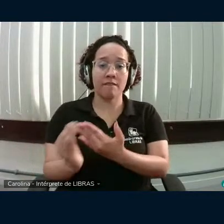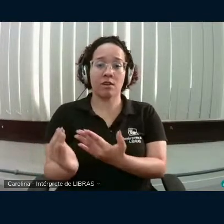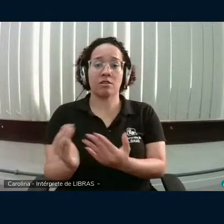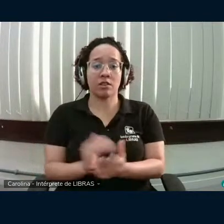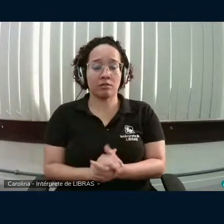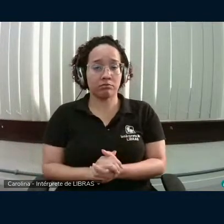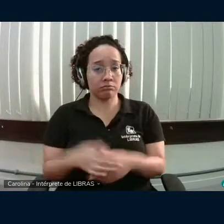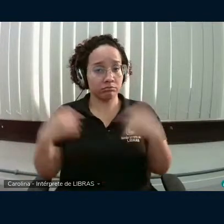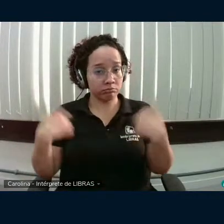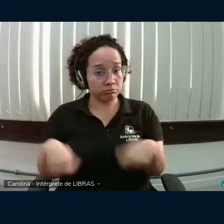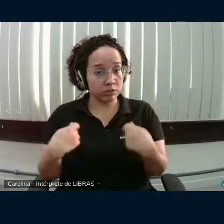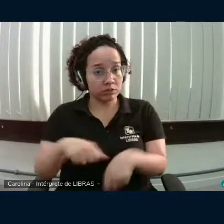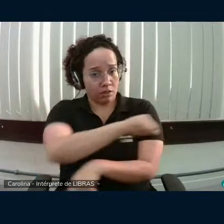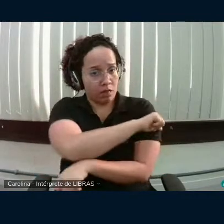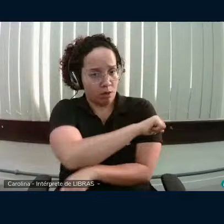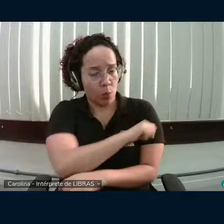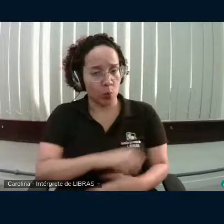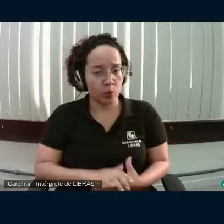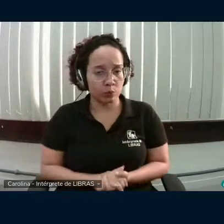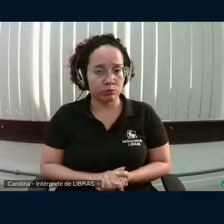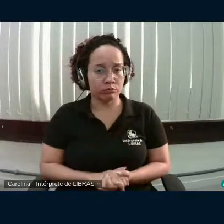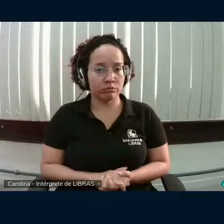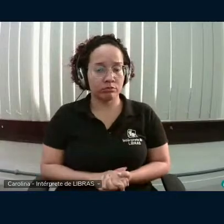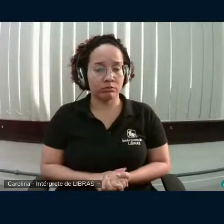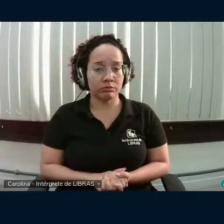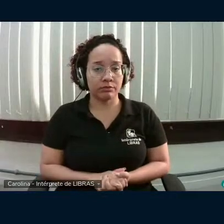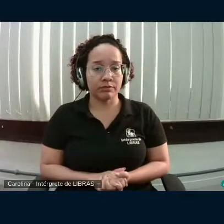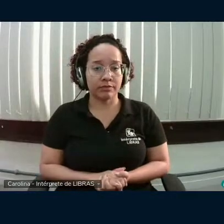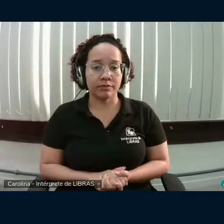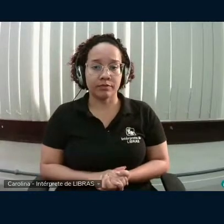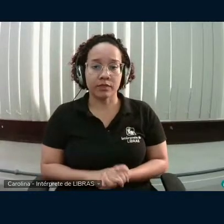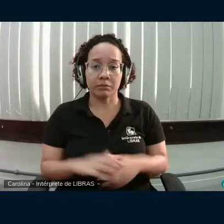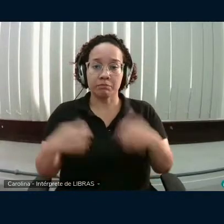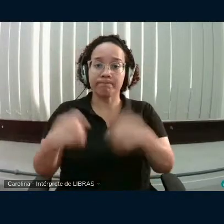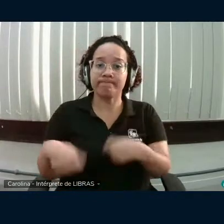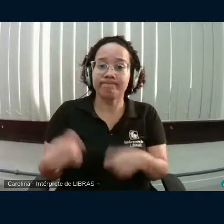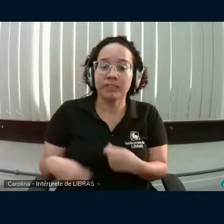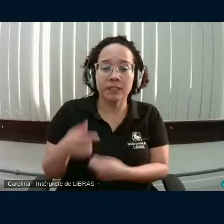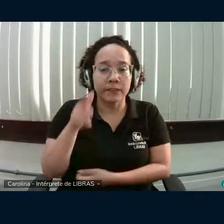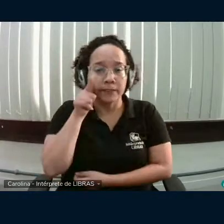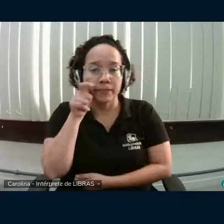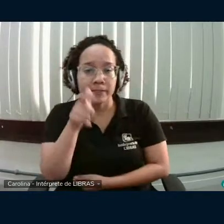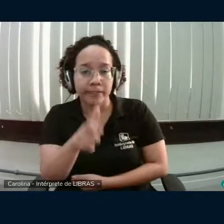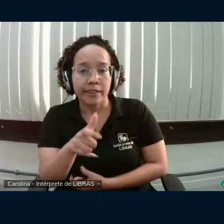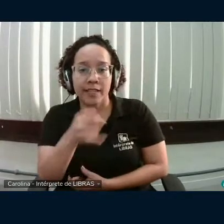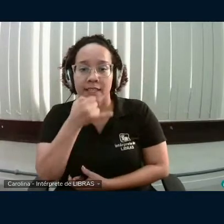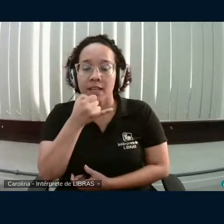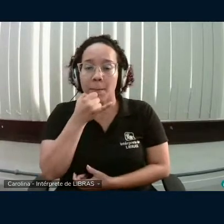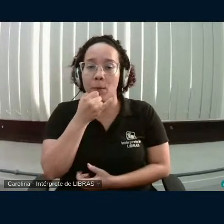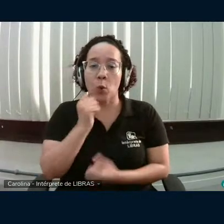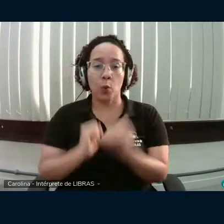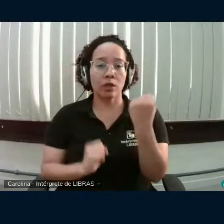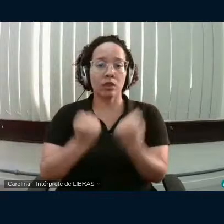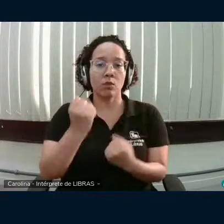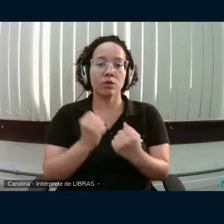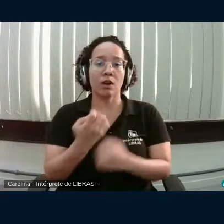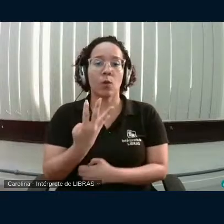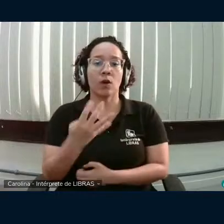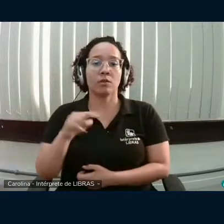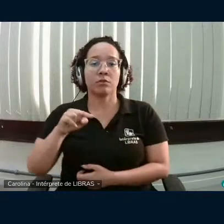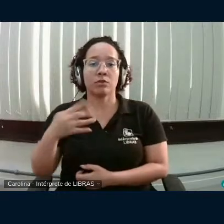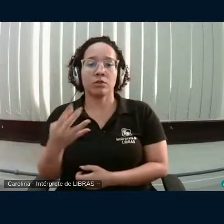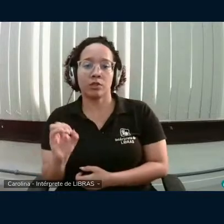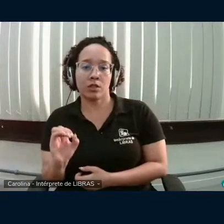os necessários? O quanto que, por exemplo, né, toda a discussão sobre indústria 4.0, quarta,